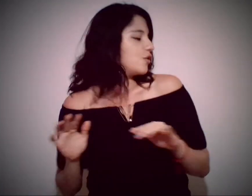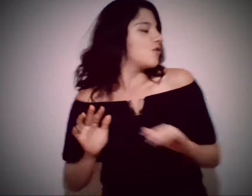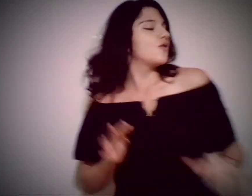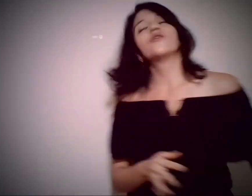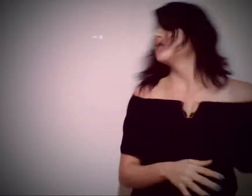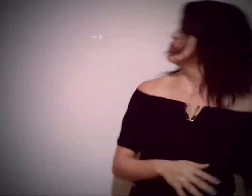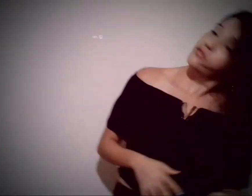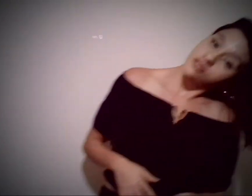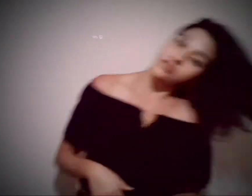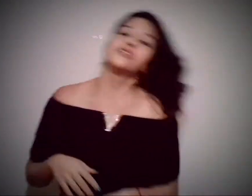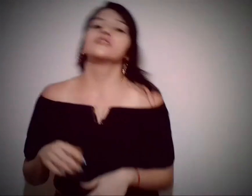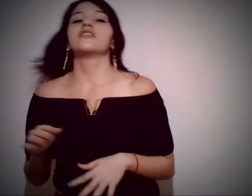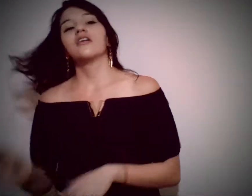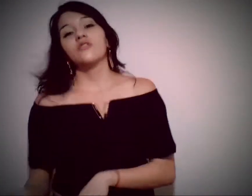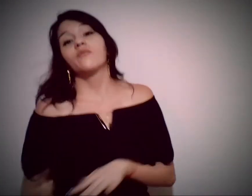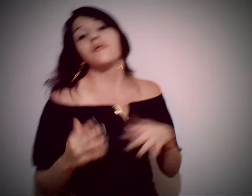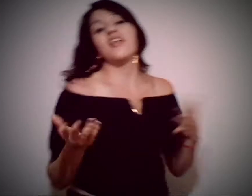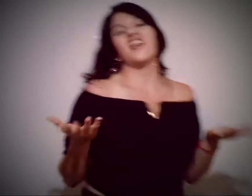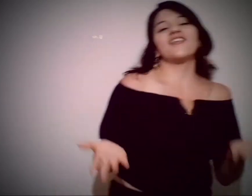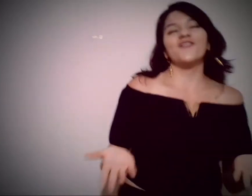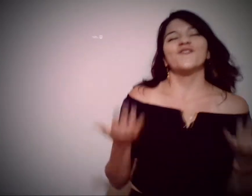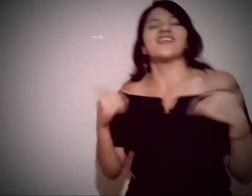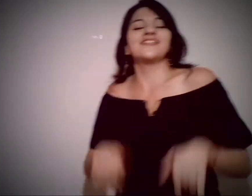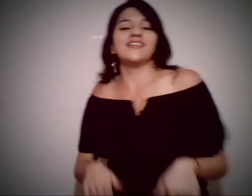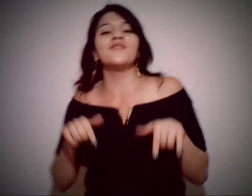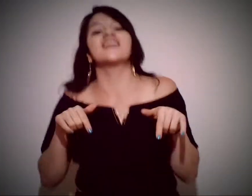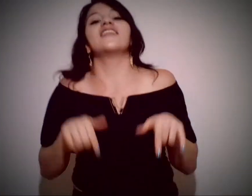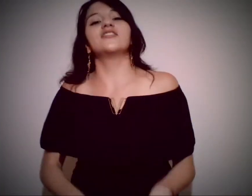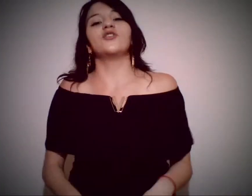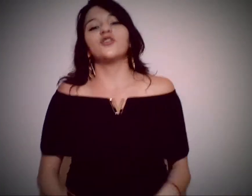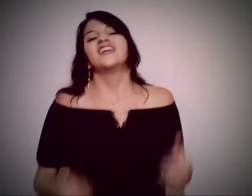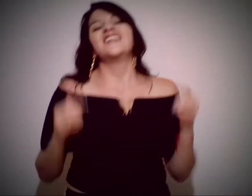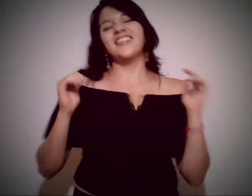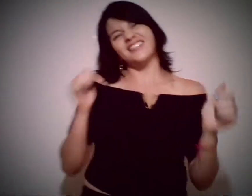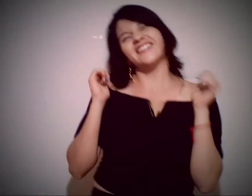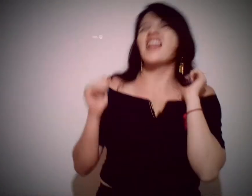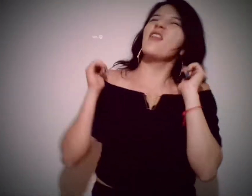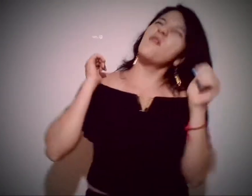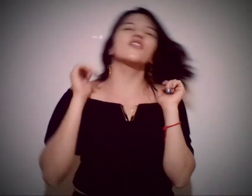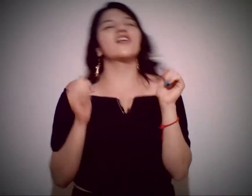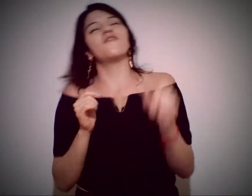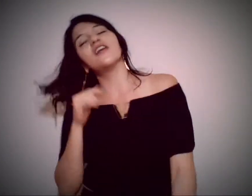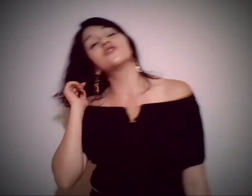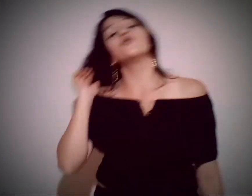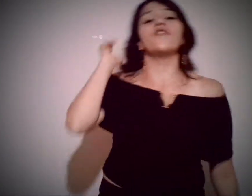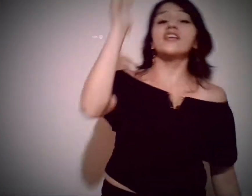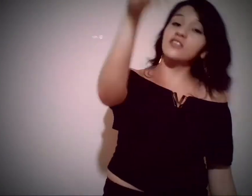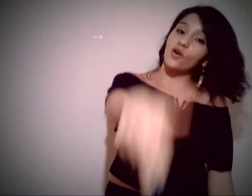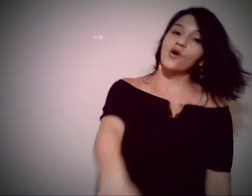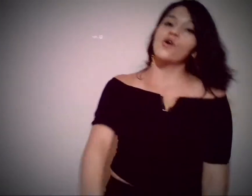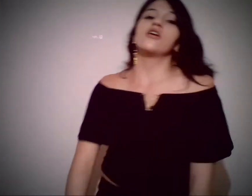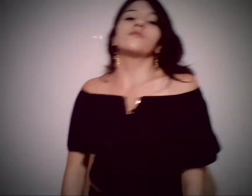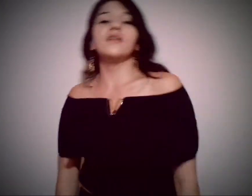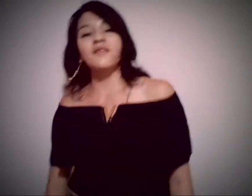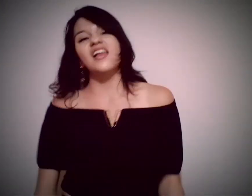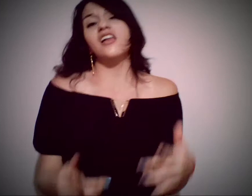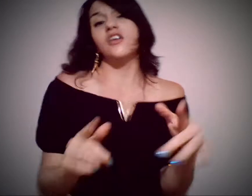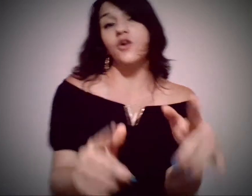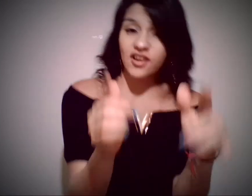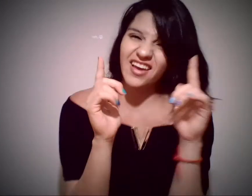silencio Súbeme la radio, que esta es mi canción, siente el bajo que va subiendo Tráeme el alcohol, que quita